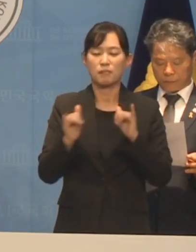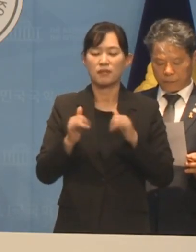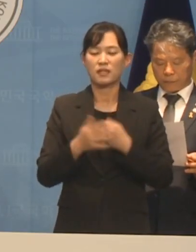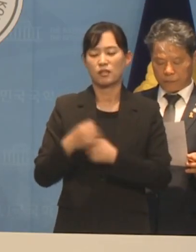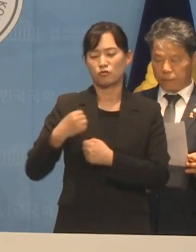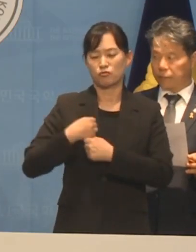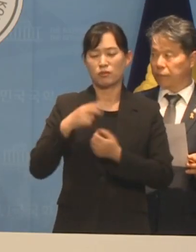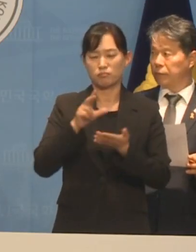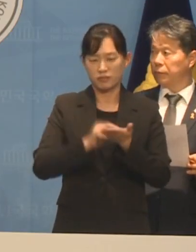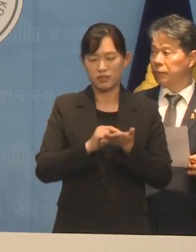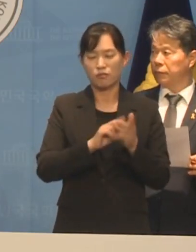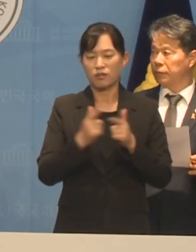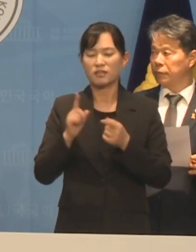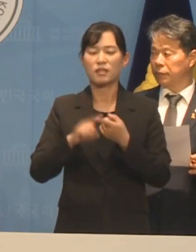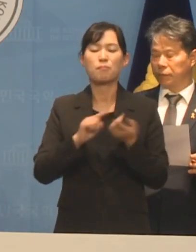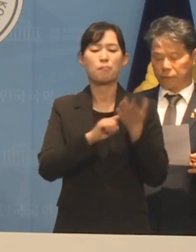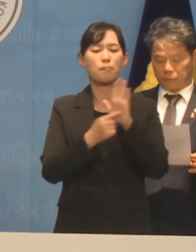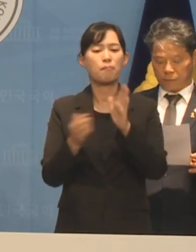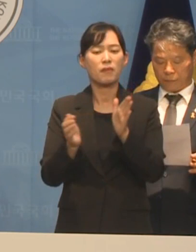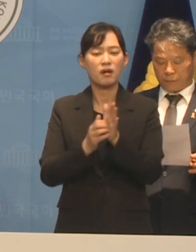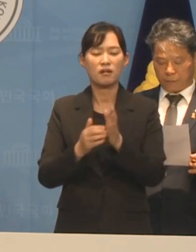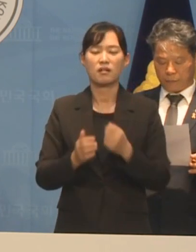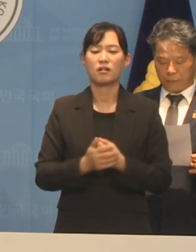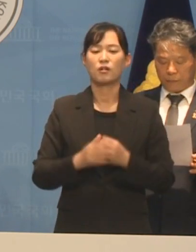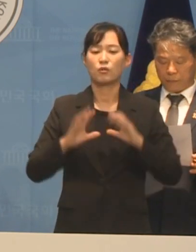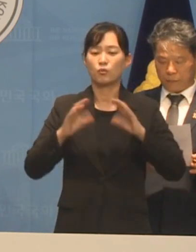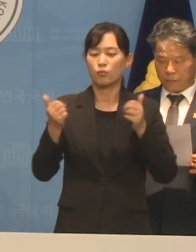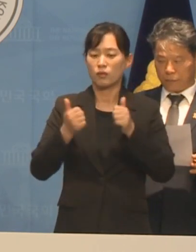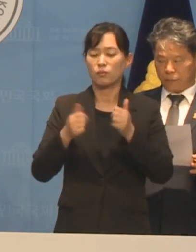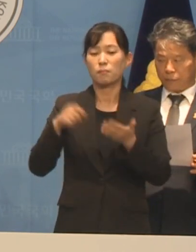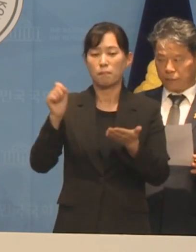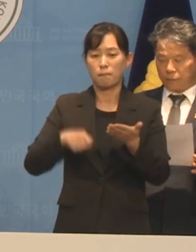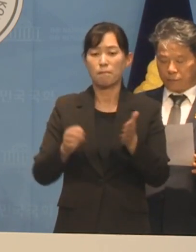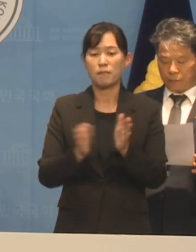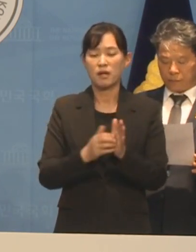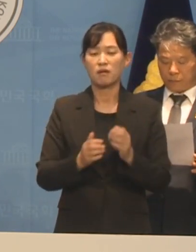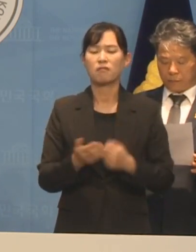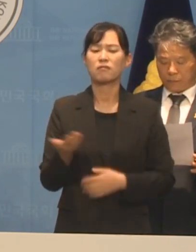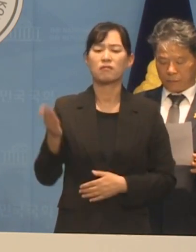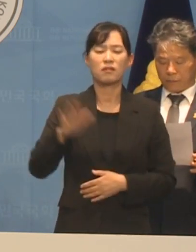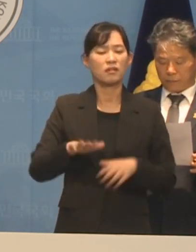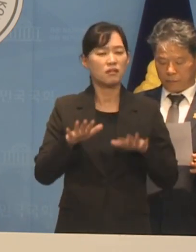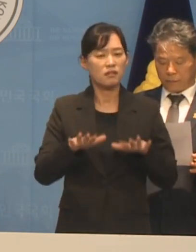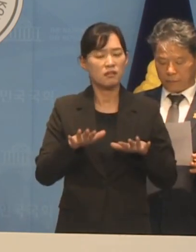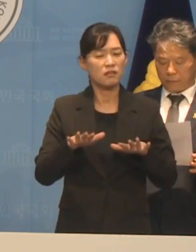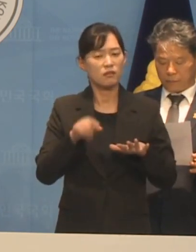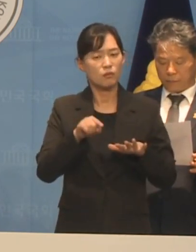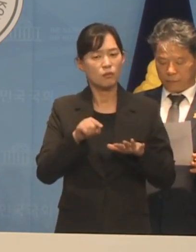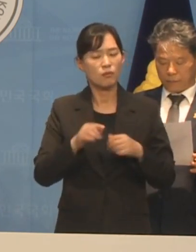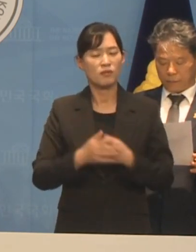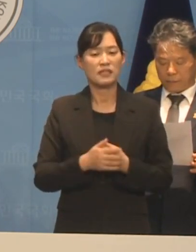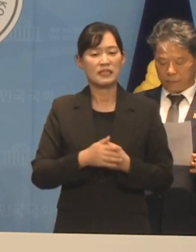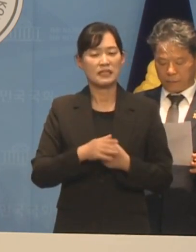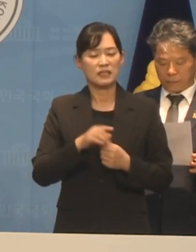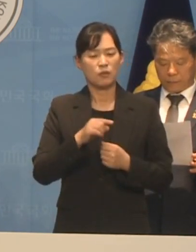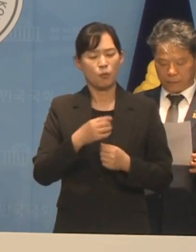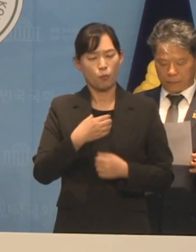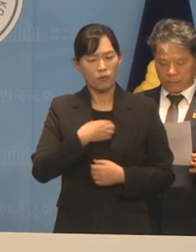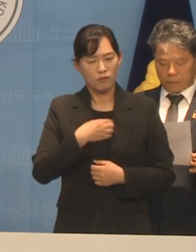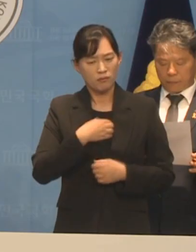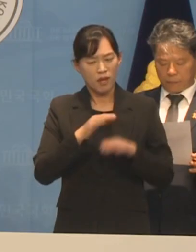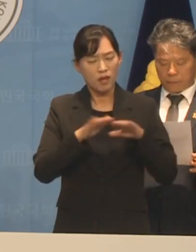발표했습니다. 의료인력 추계입법도 국회를 통과했습니다. 그러나 이것만으로 의료 현장이 직면한